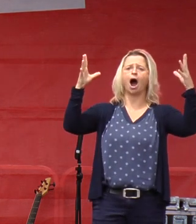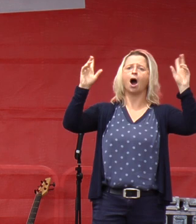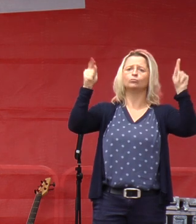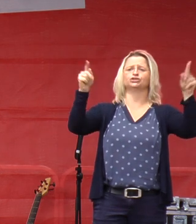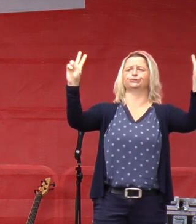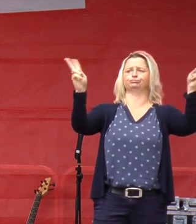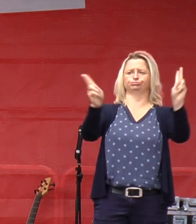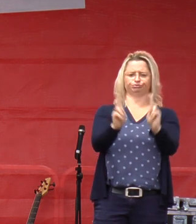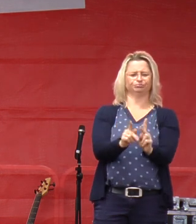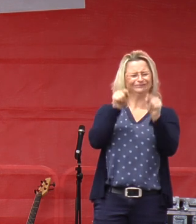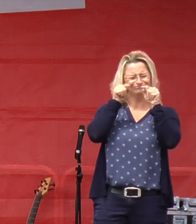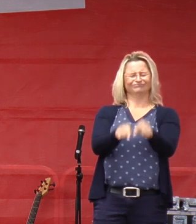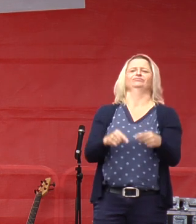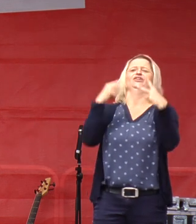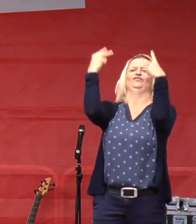das Gebot der Stunde.